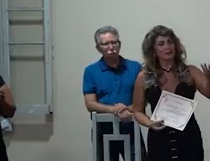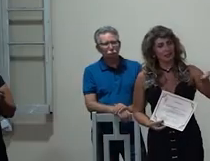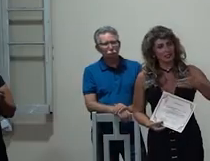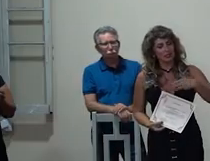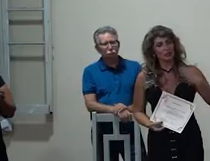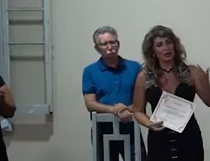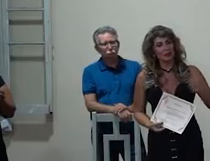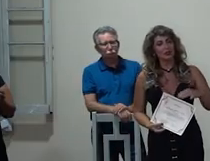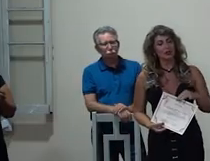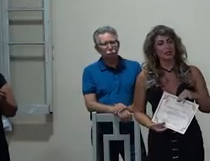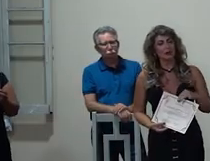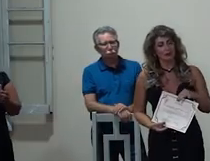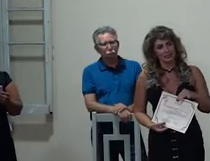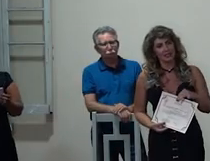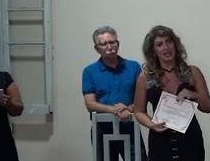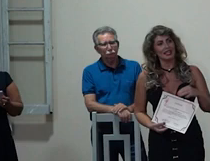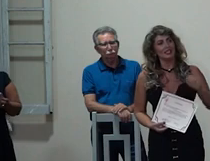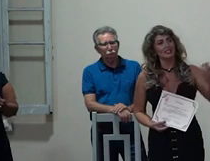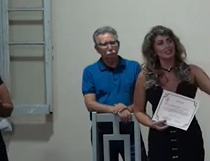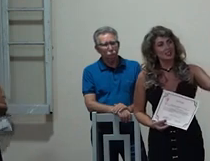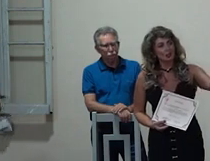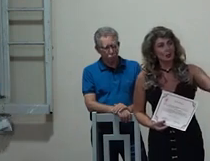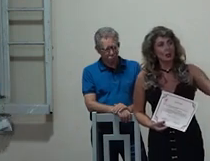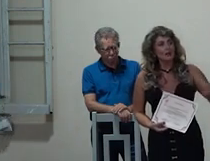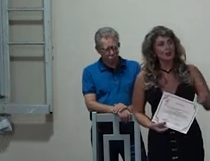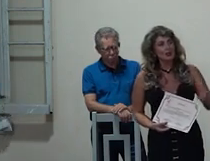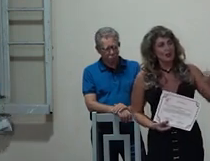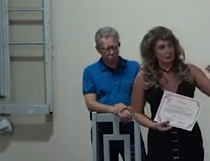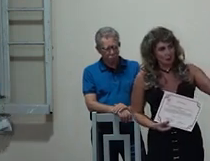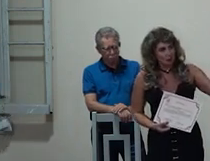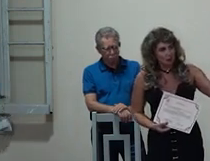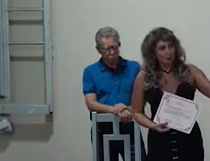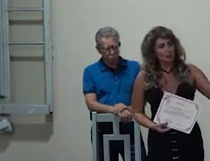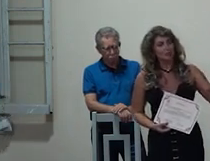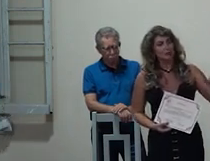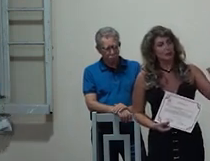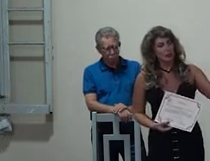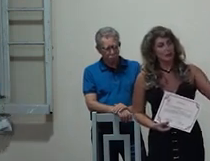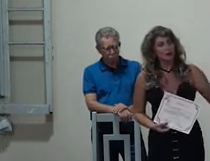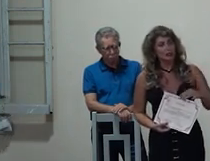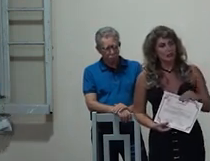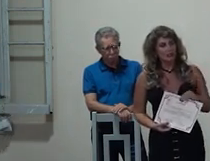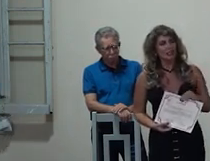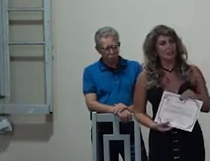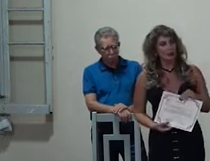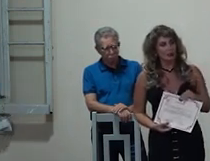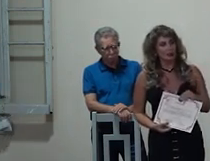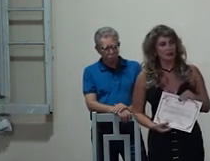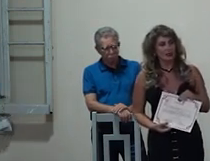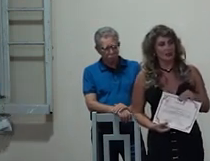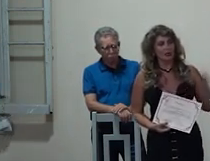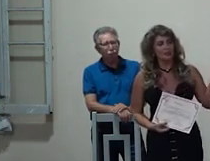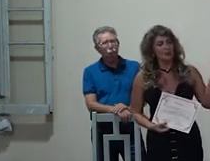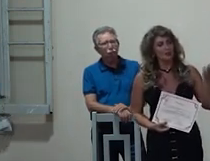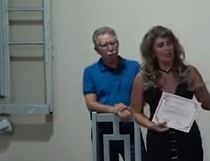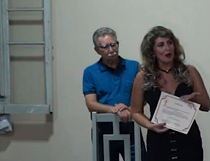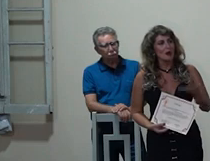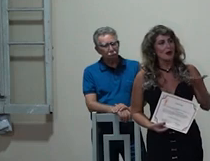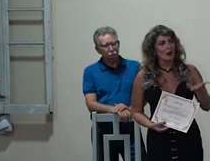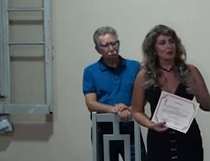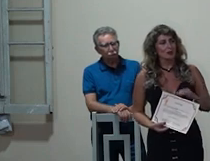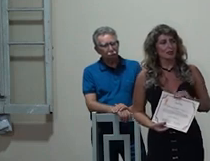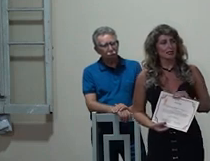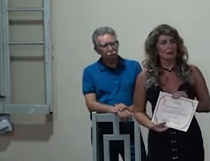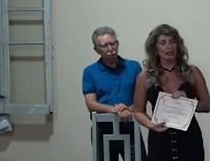conhece a minha trajetória, minha história nessa área, e ao meu noivo, sou muito importante para mim, o Fabrício, que está aqui comigo também. Veio lá de